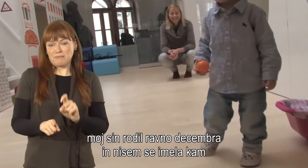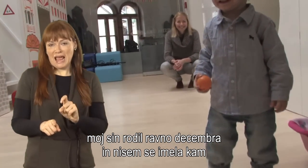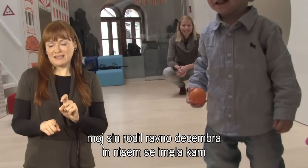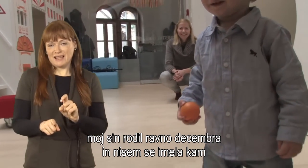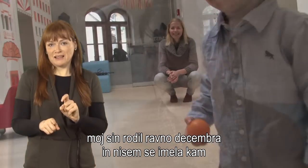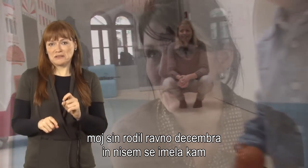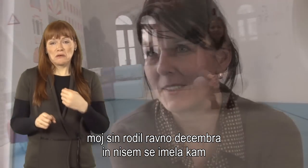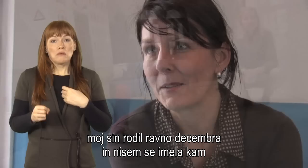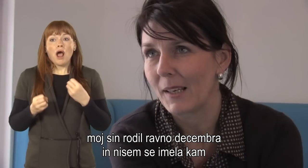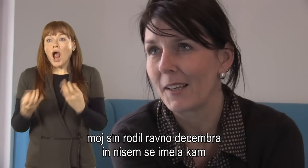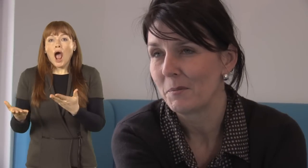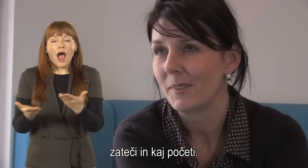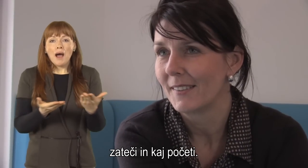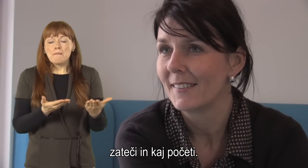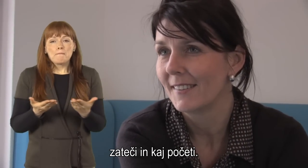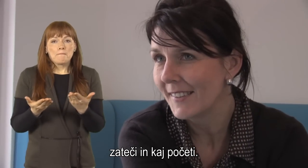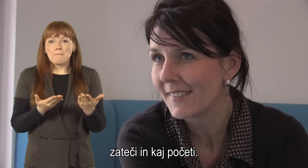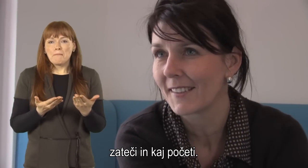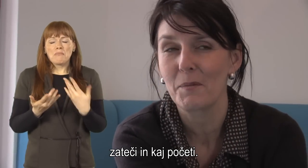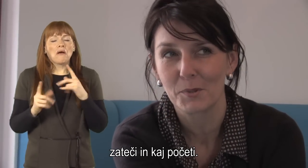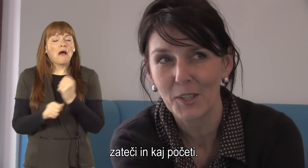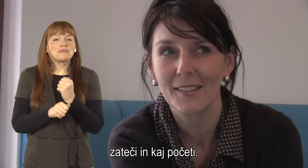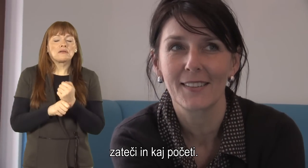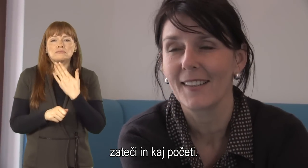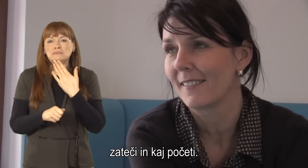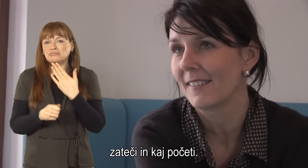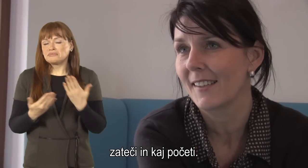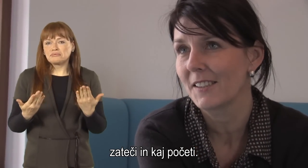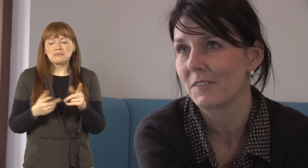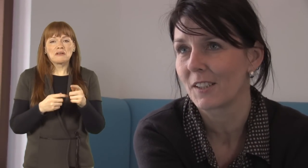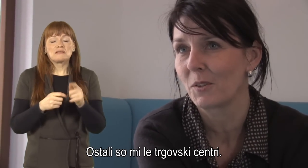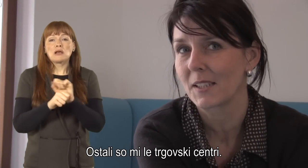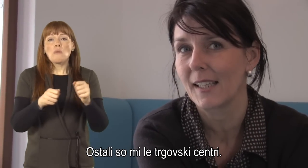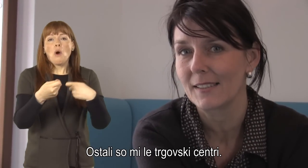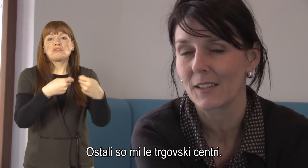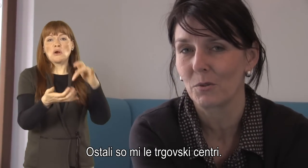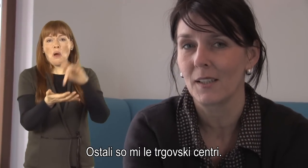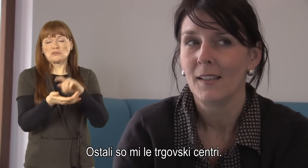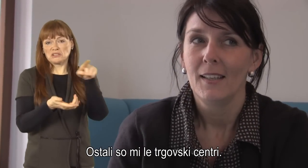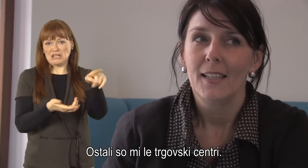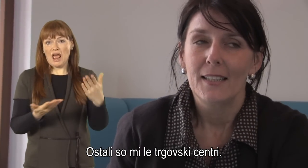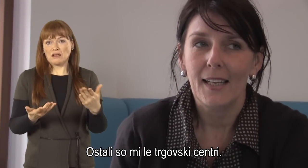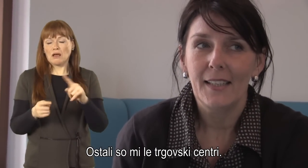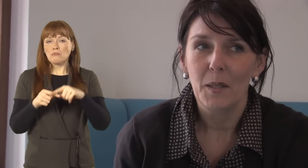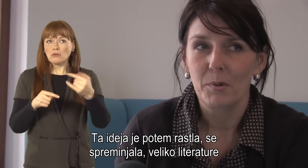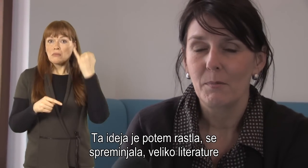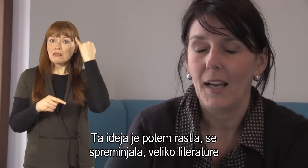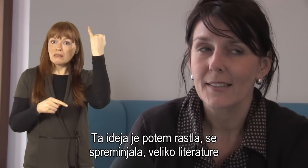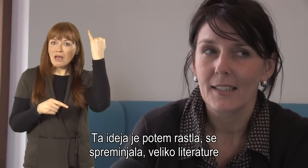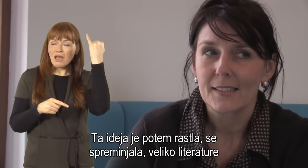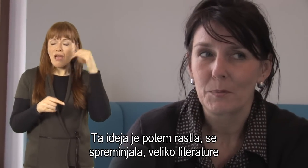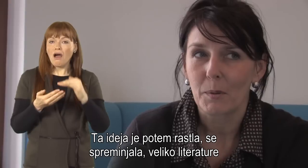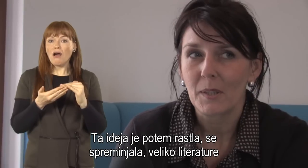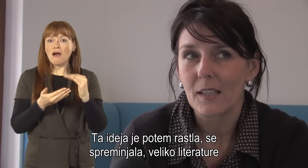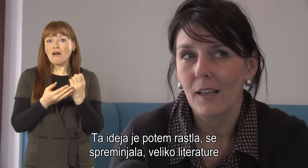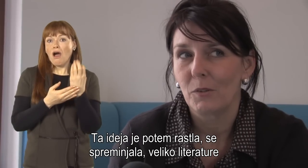in dejansko pač nisem imela kam iti, kaj početi, ne, razen v trgovski center. Tako da ta ideja je potem